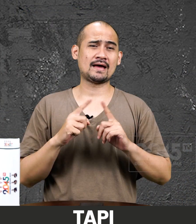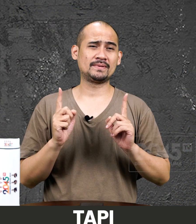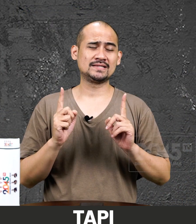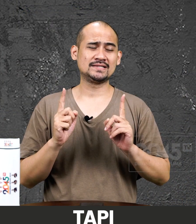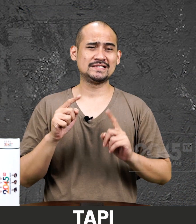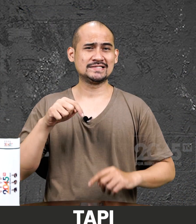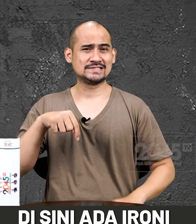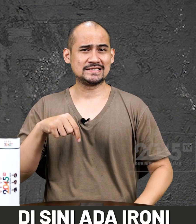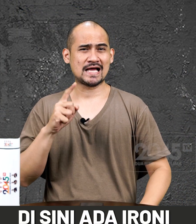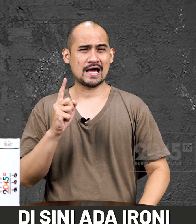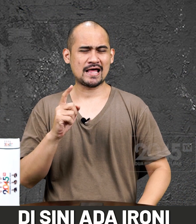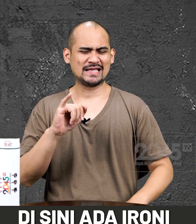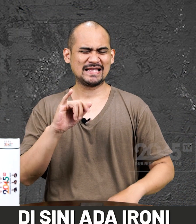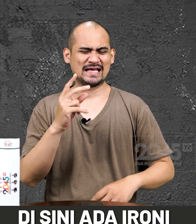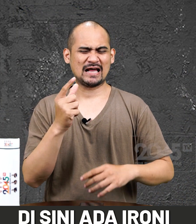Tapi, di sini ada ironi.